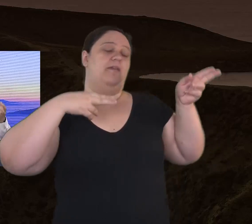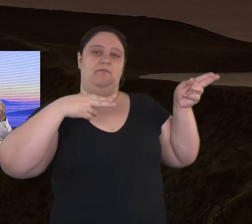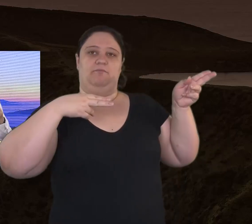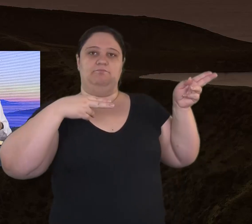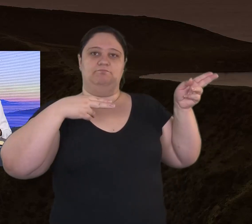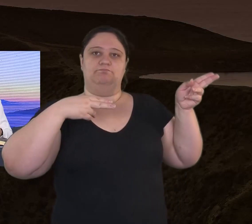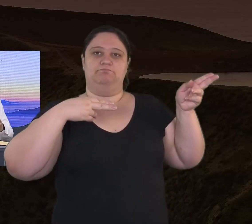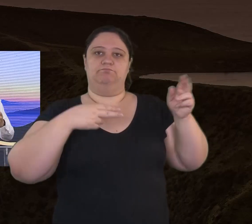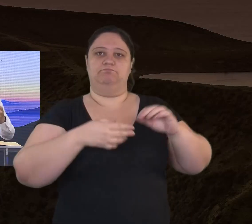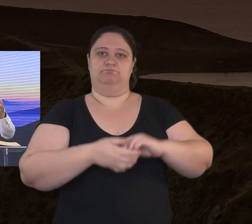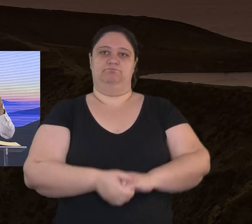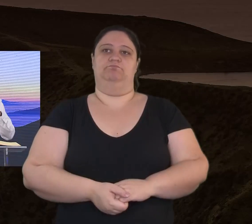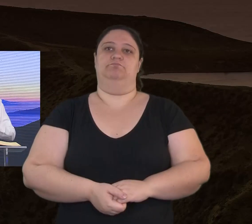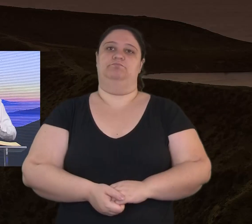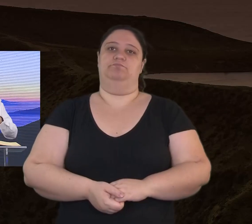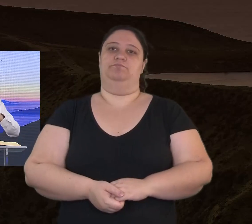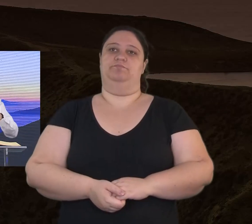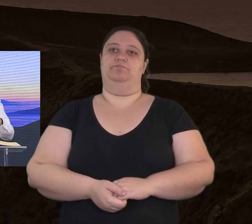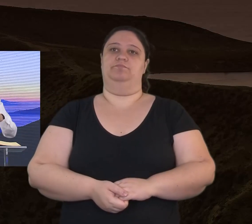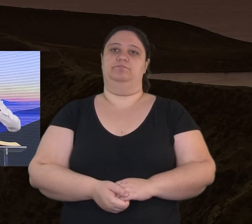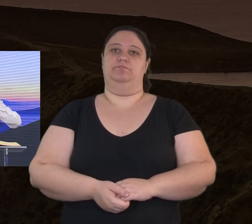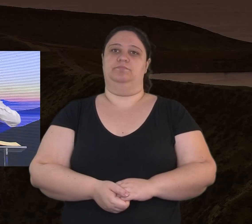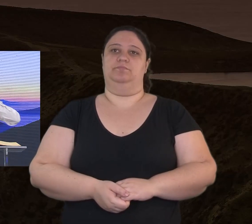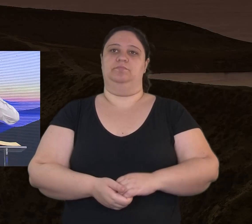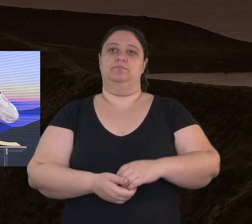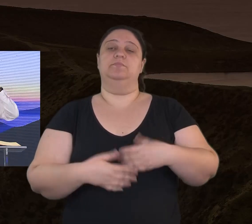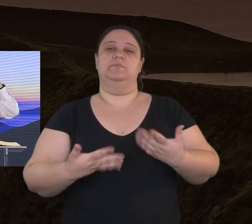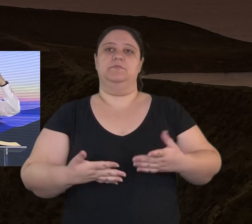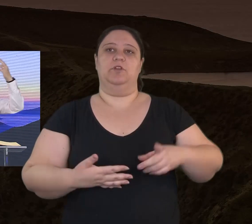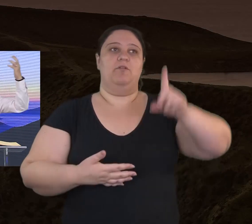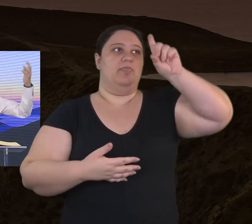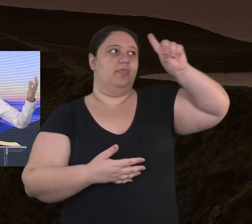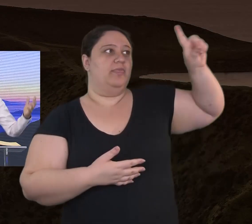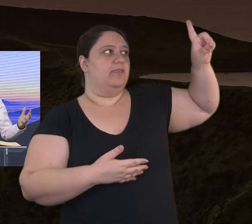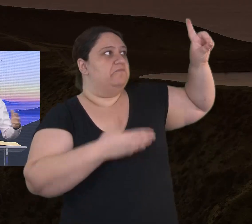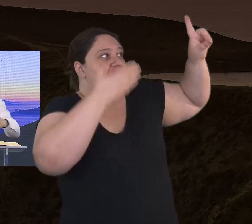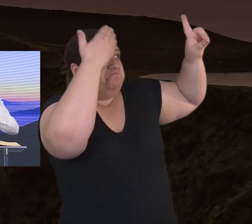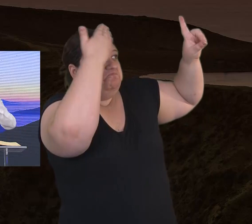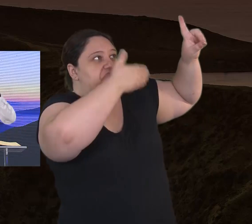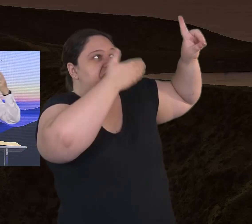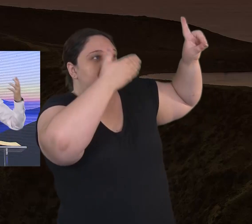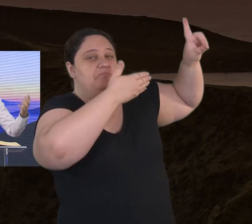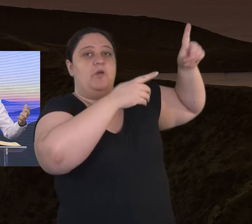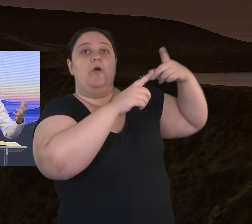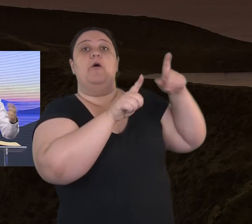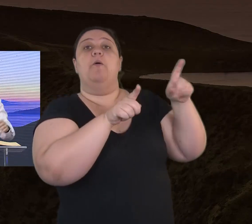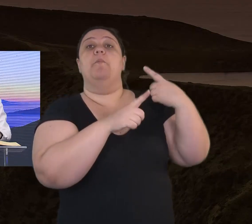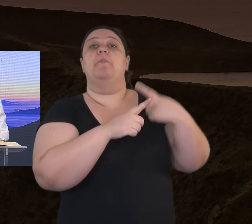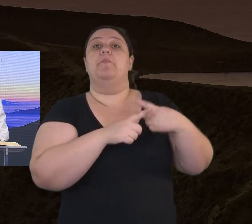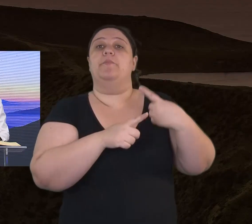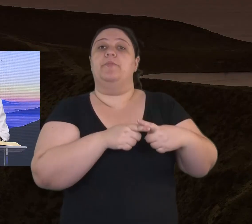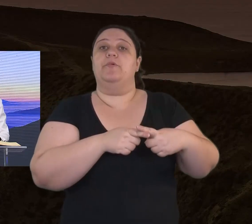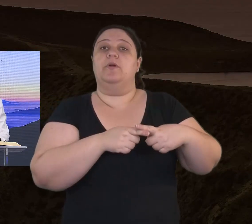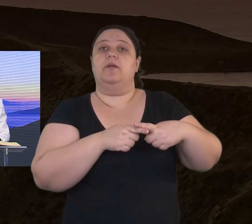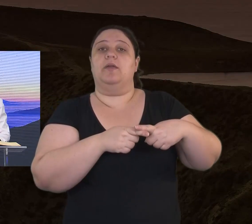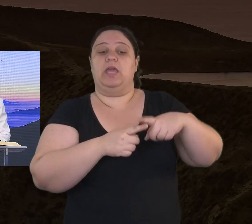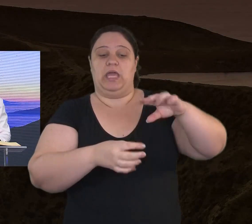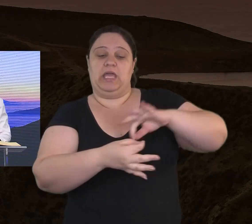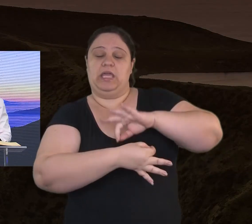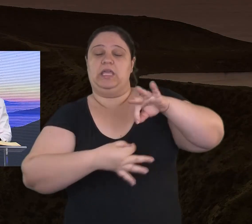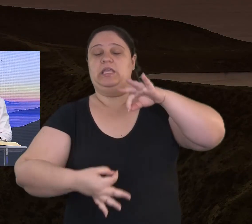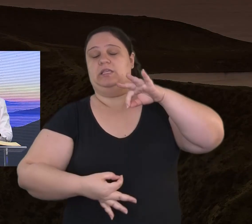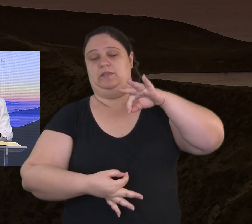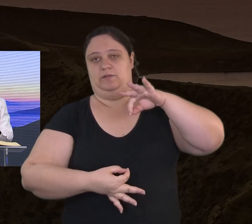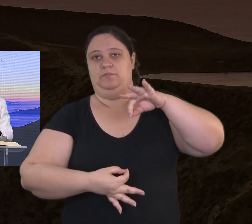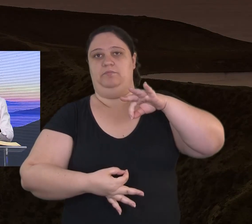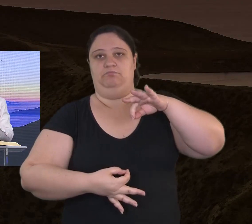imagem do Deus invisível. Deus, ele é da esfera invisível, da esfera espiritual, né? Então, e